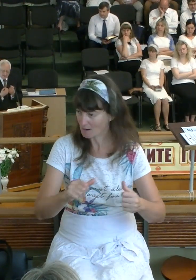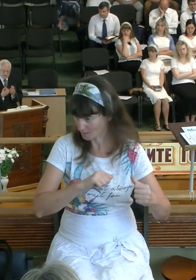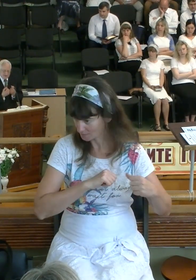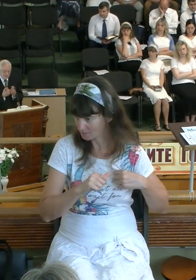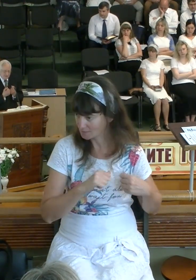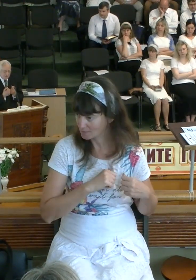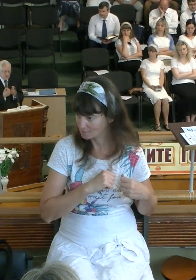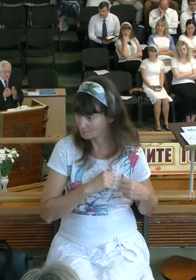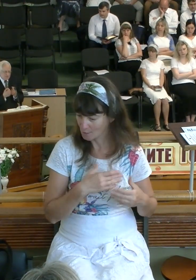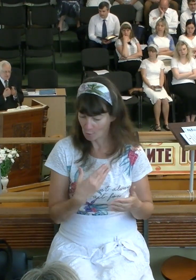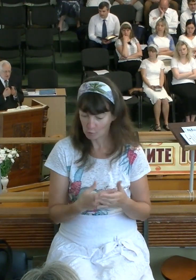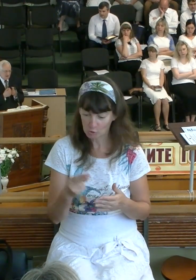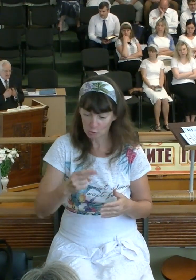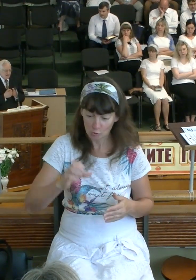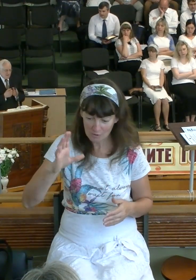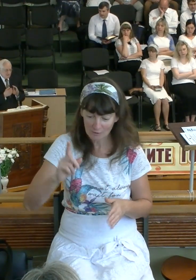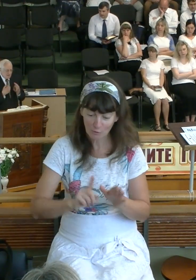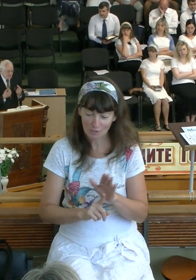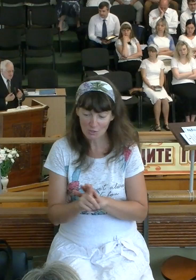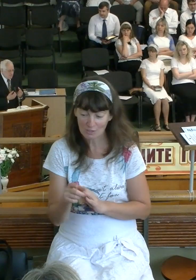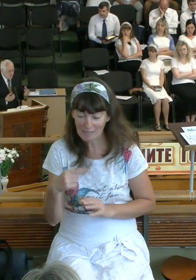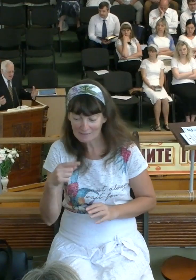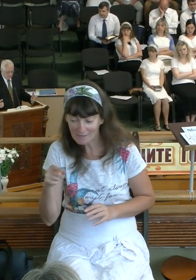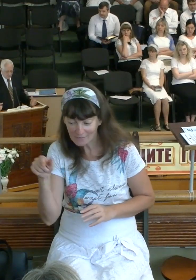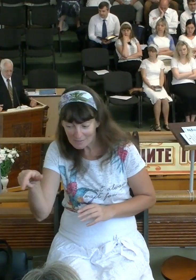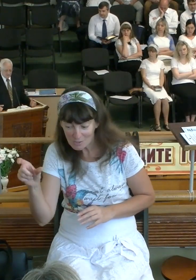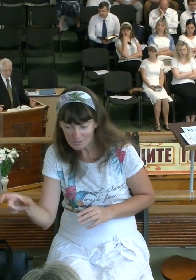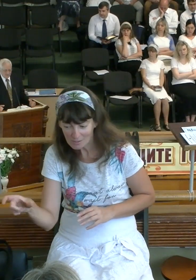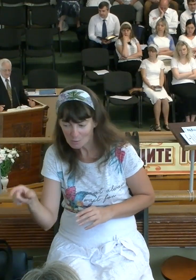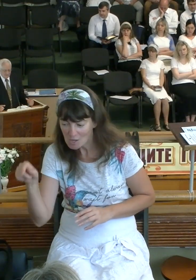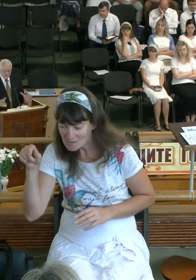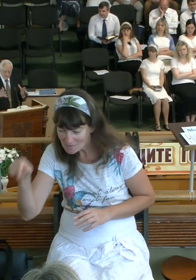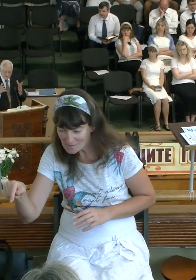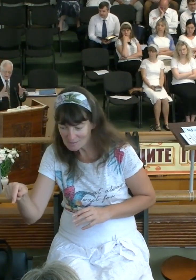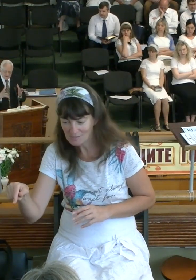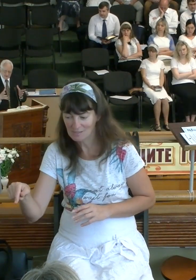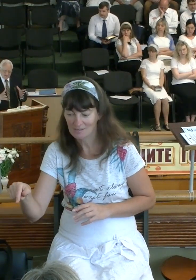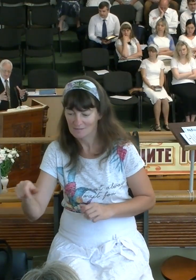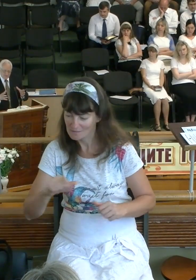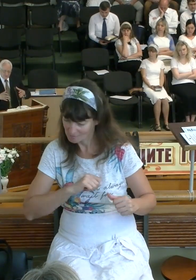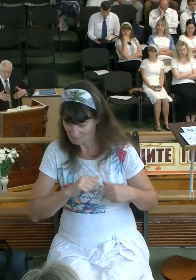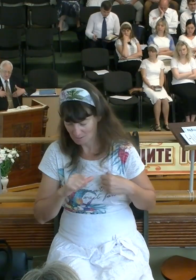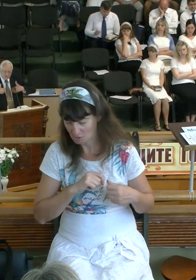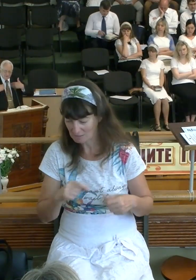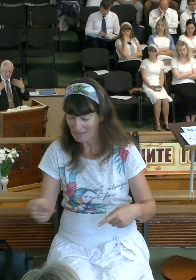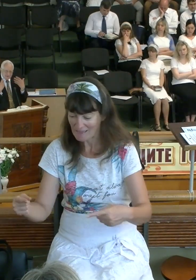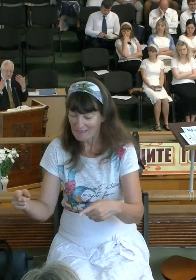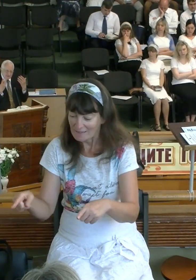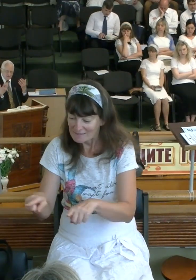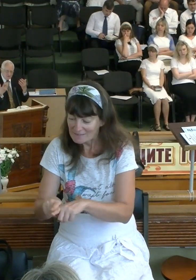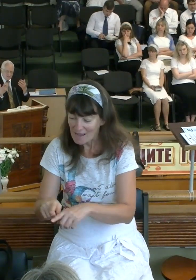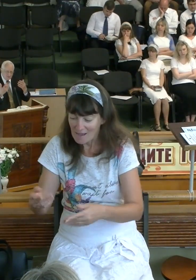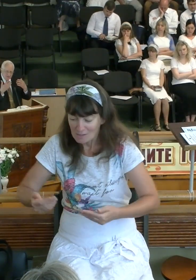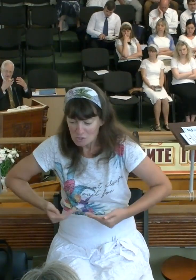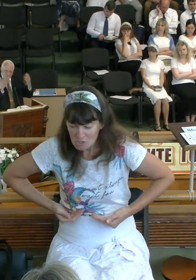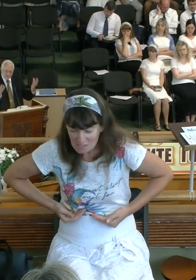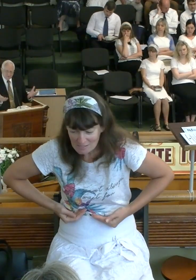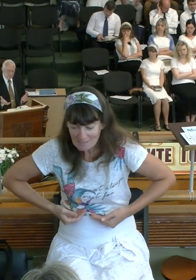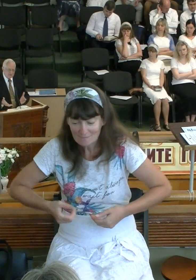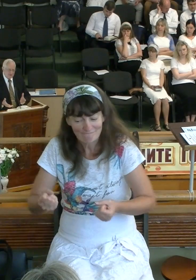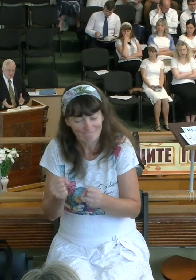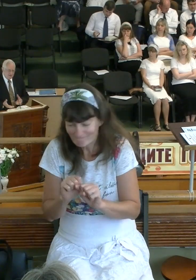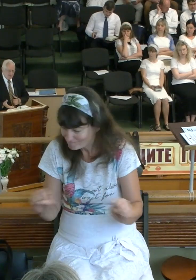начинает говорить человеку о том, что ты не прав. Так нельзя же. Он всегда открывает человеку